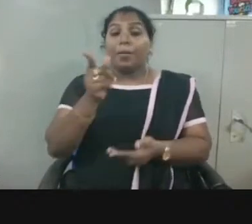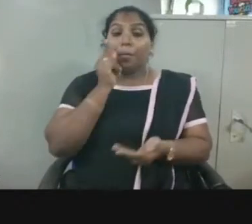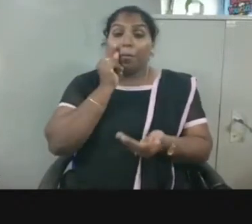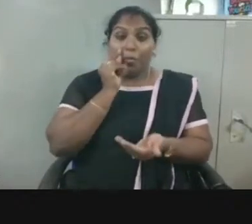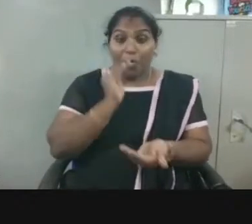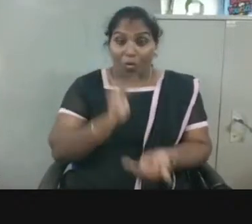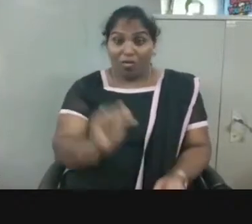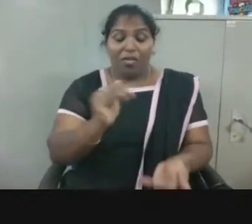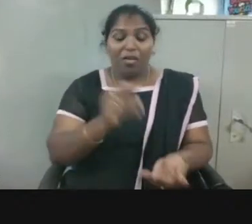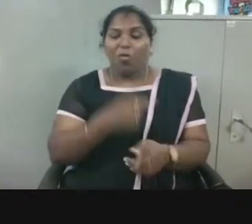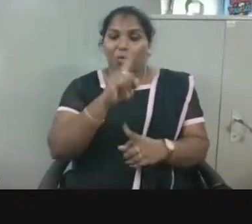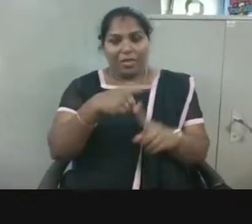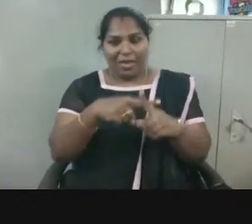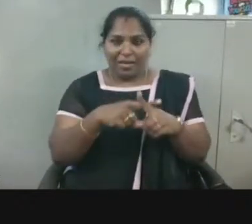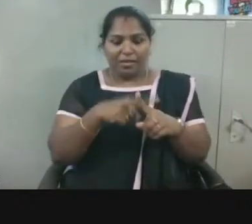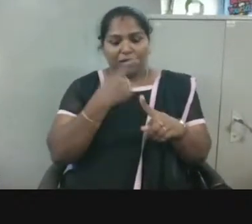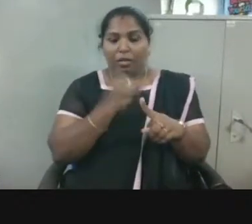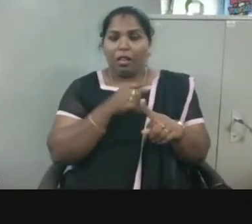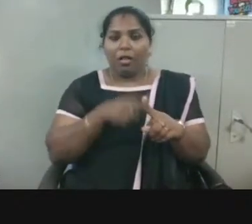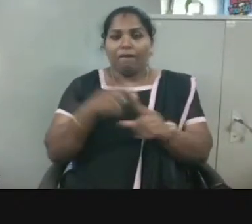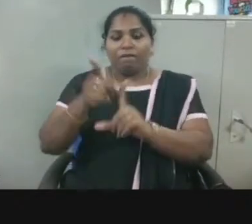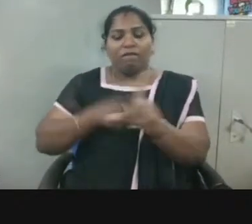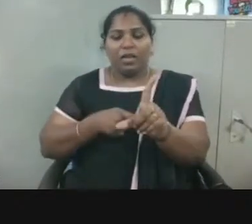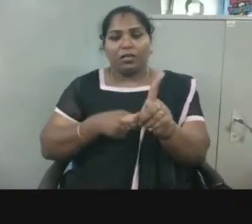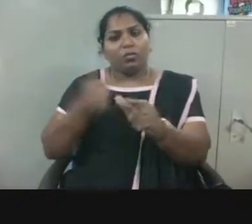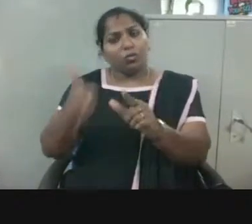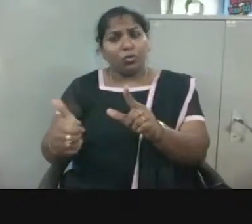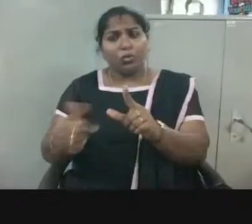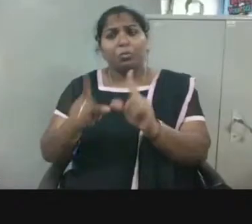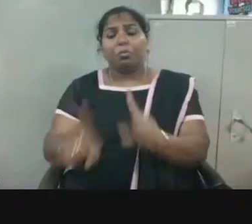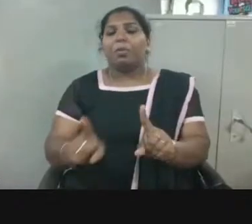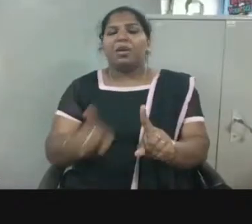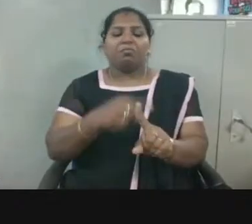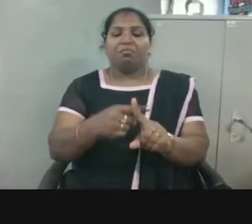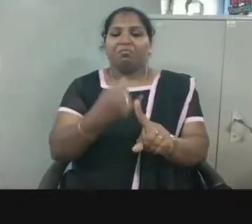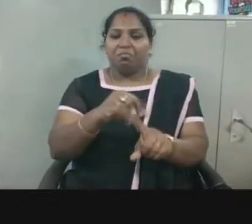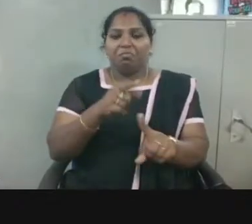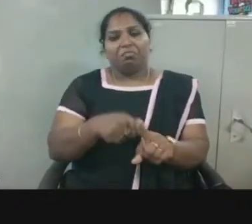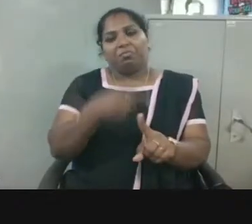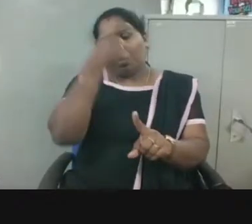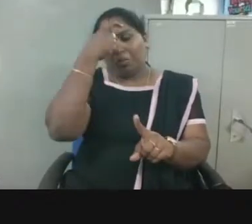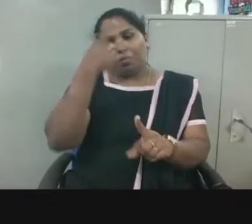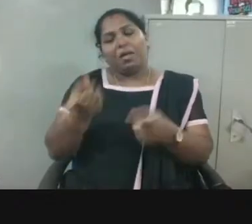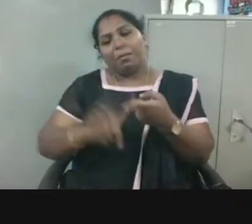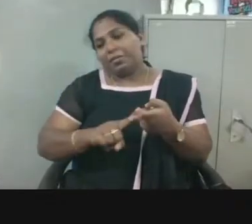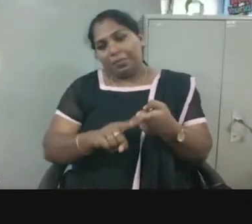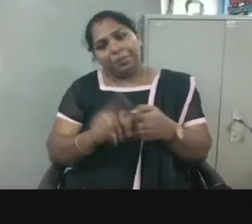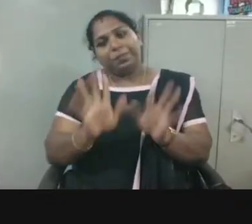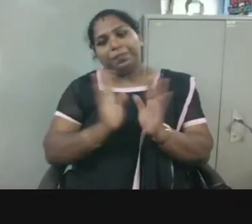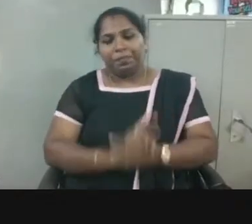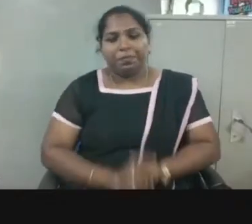ക്രോമസോമേ ഉള്ളൂ, മറ്റേ വൈ ക്രോമസോം ആയതുകൊണ്ട് ആ എക്സ് ക്രോമസോം ഉള്ള കേട് പുറത്തു വരുന്നു. അങ്ങനെയാണ് ഈ മസിലുകൾ സൂക്ഷിച്ചു